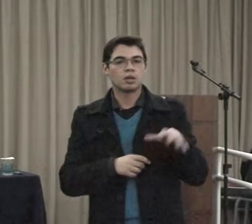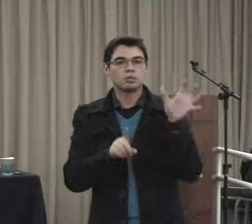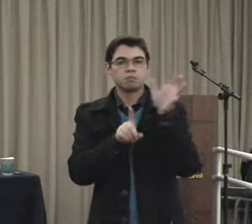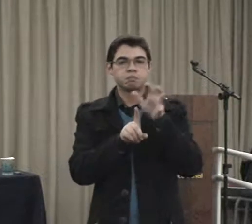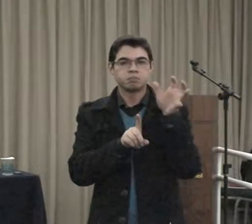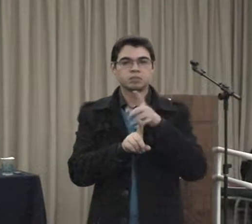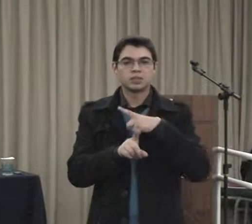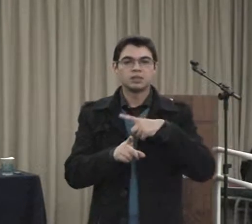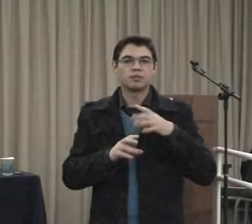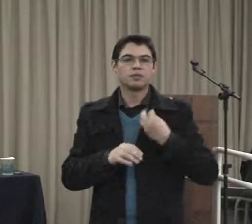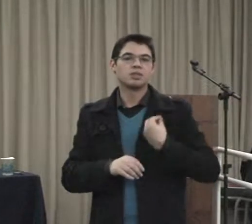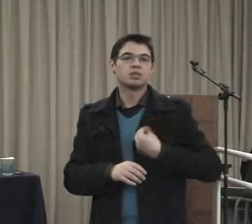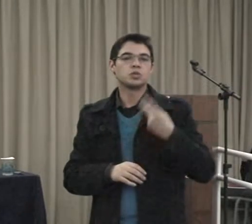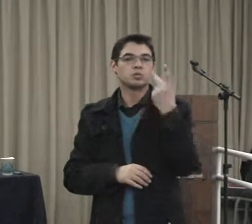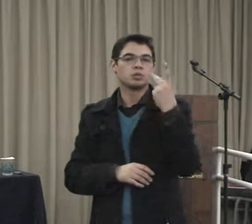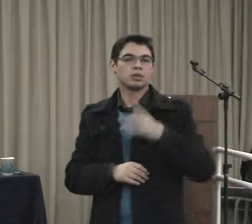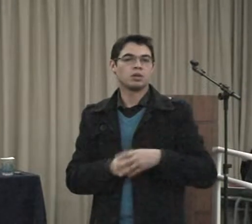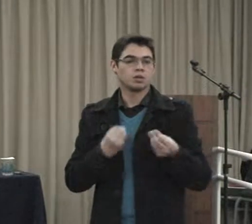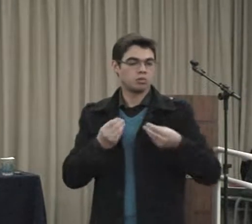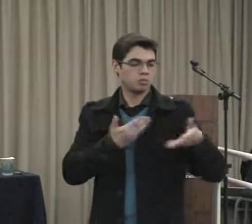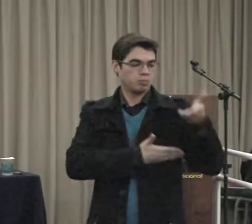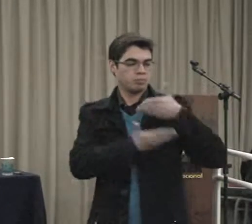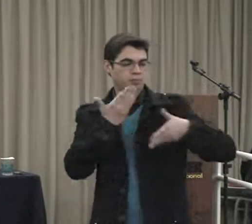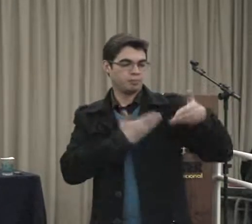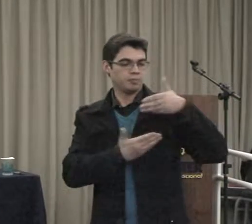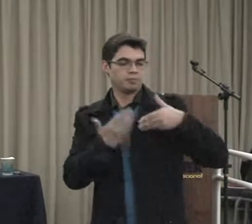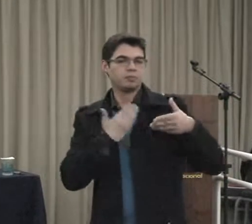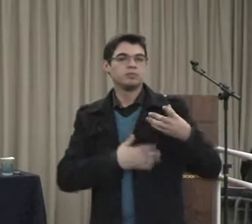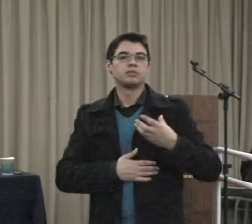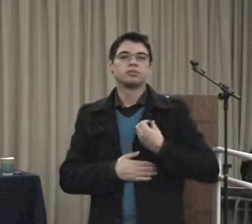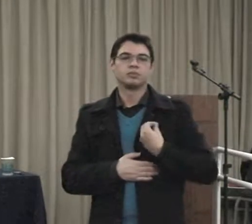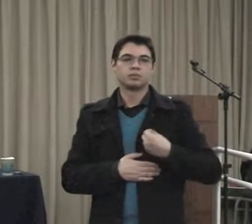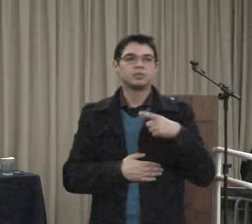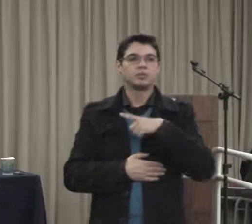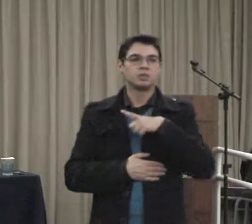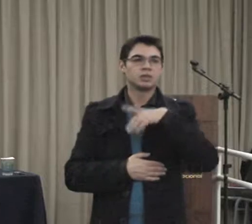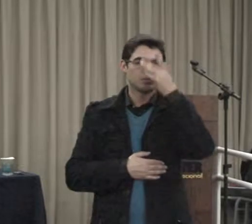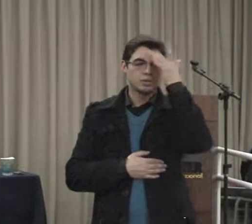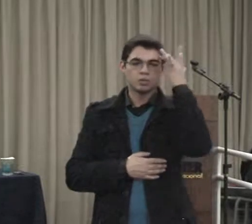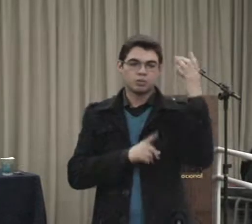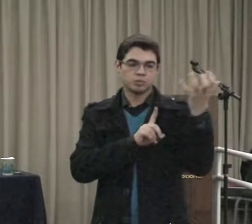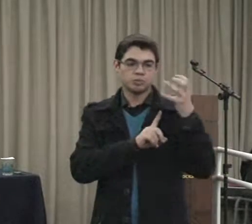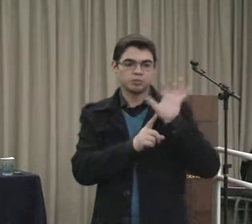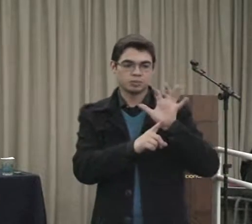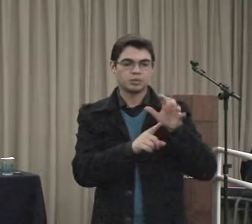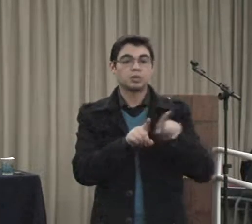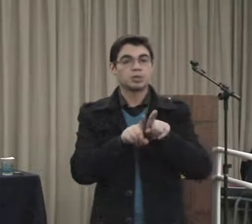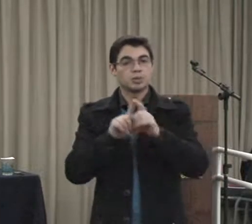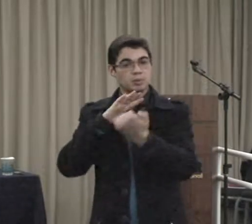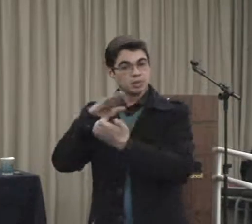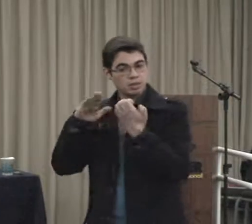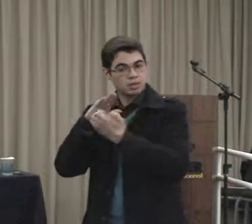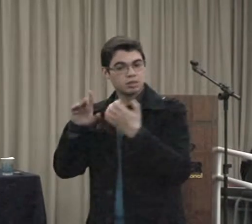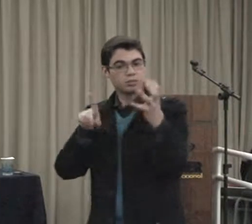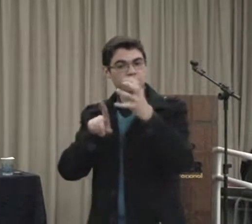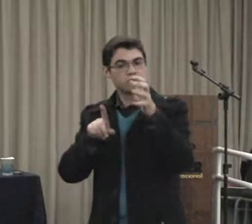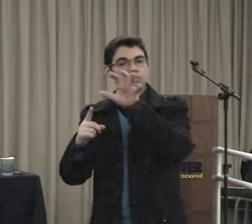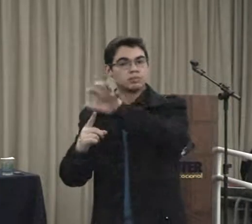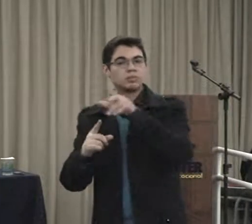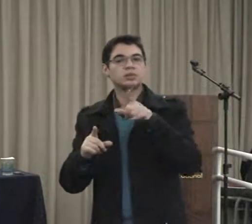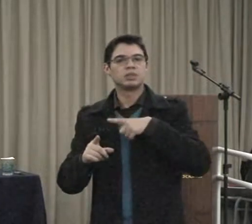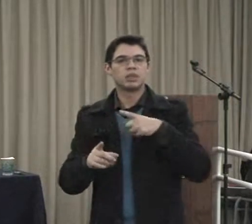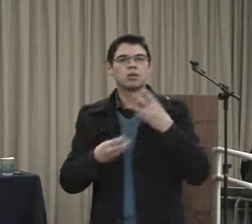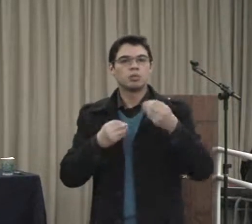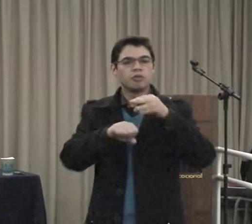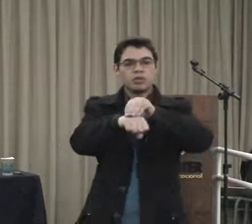vida de alguma maneira e que você influi na vida delas de alguma maneira. Para a empresa, no mesmo formato. Do mesmo